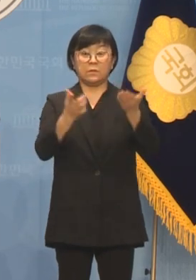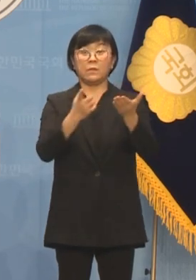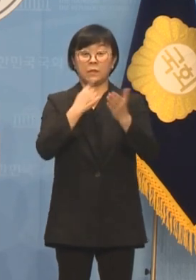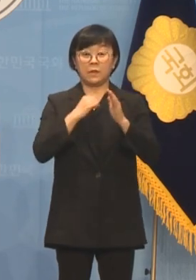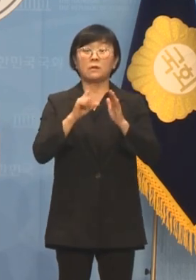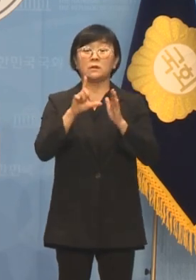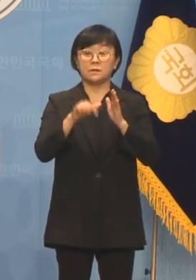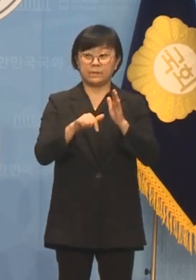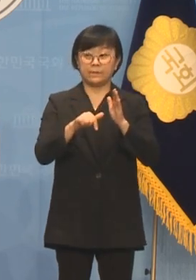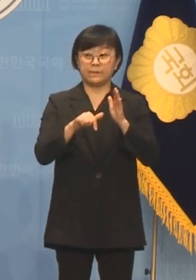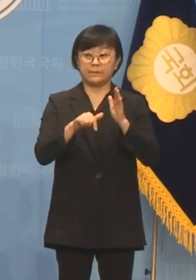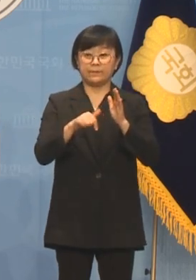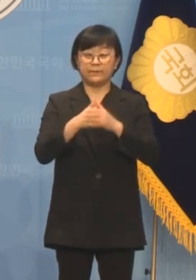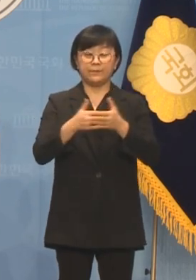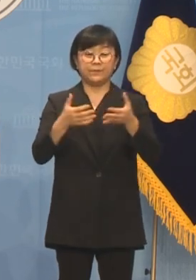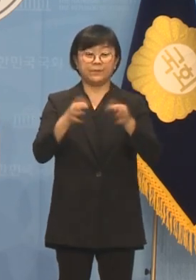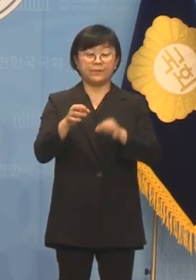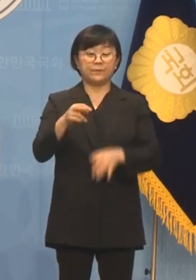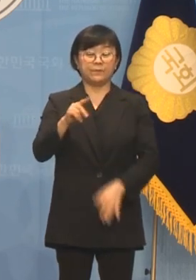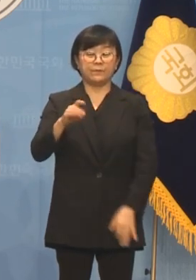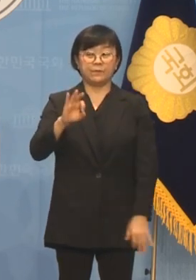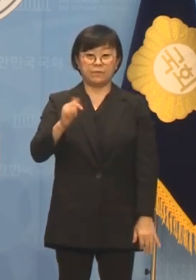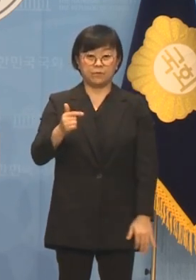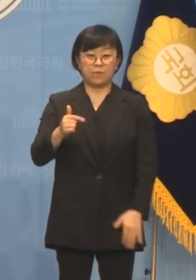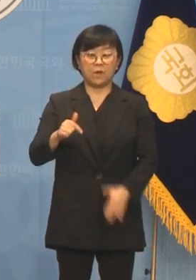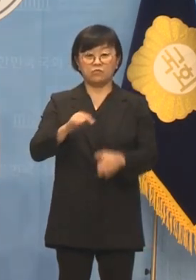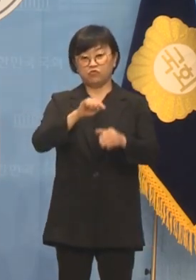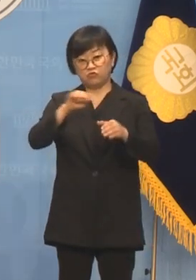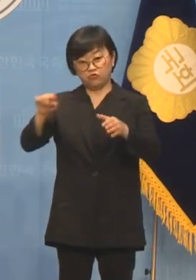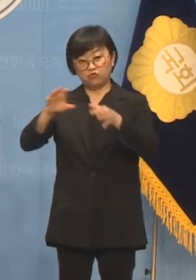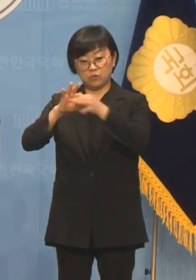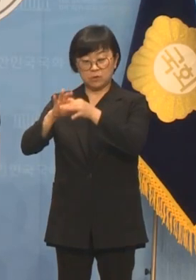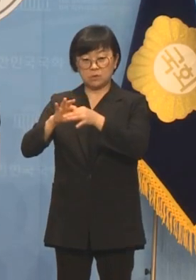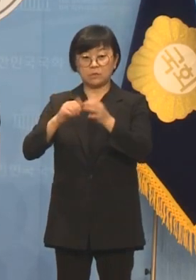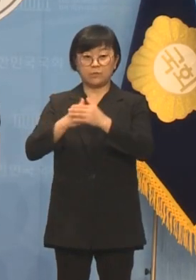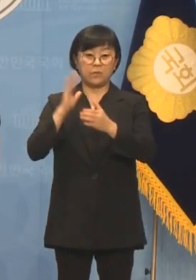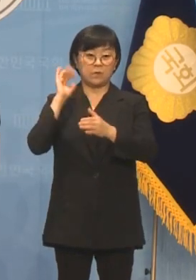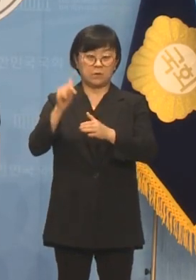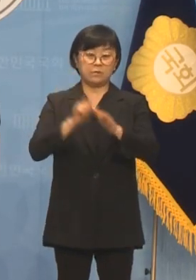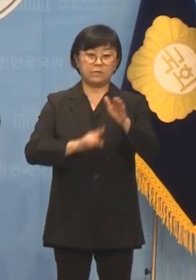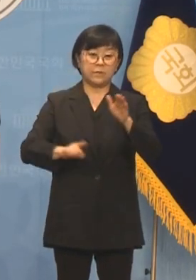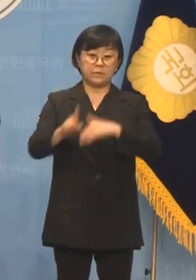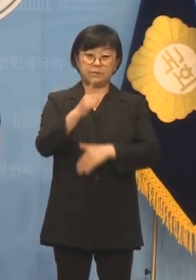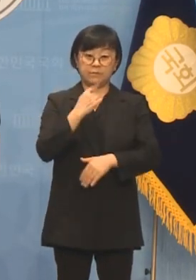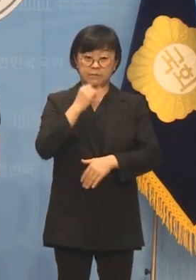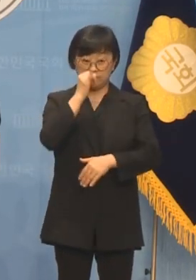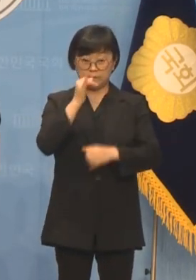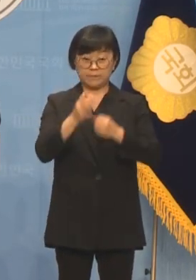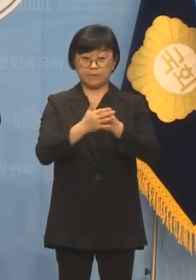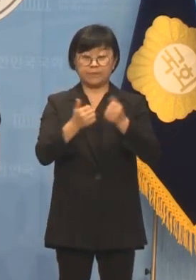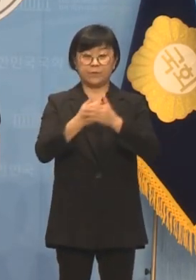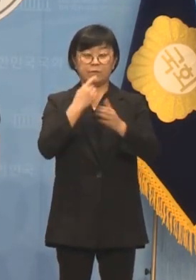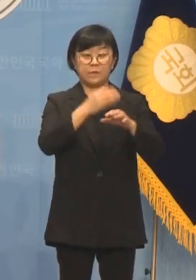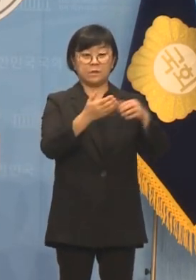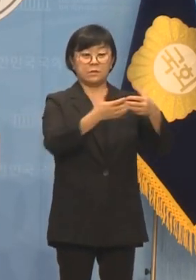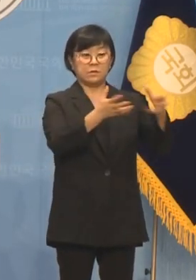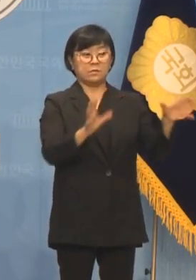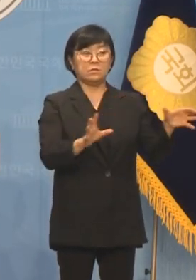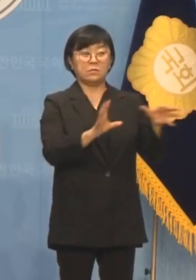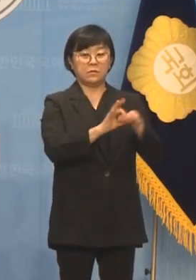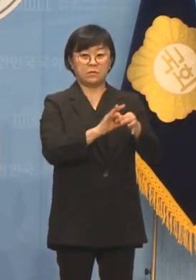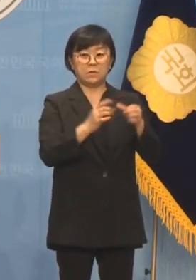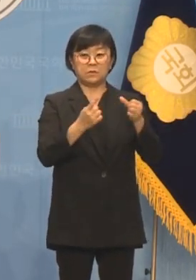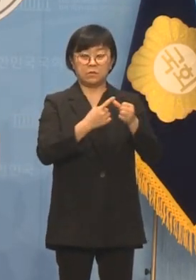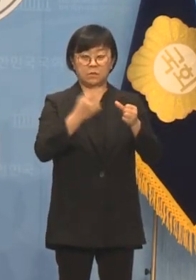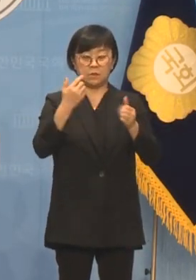시간이었 김대중 노무현 문재인 대통령을 만드는데 앞장섰습니다 민주당 소속 첫 번째